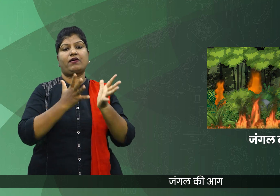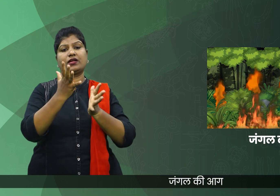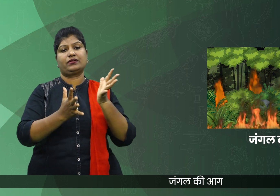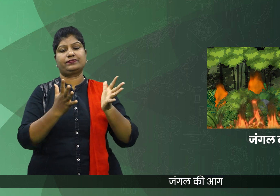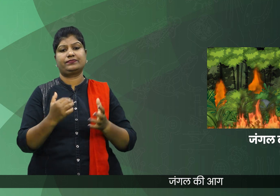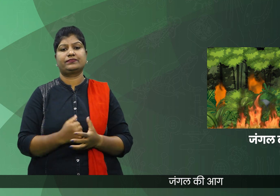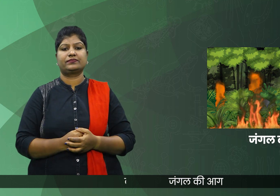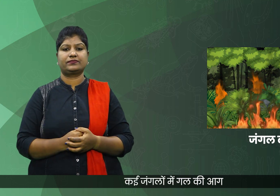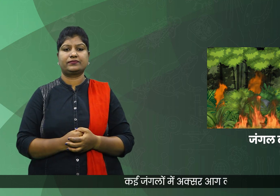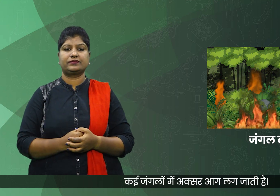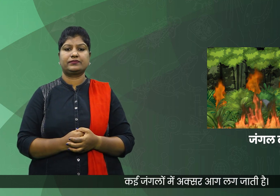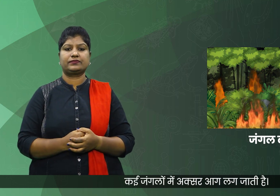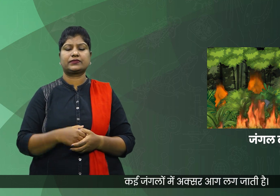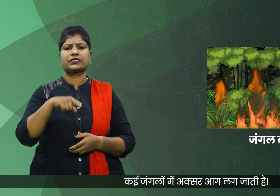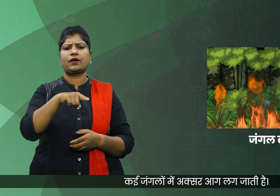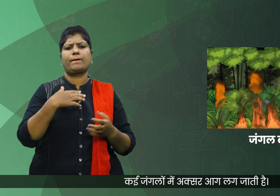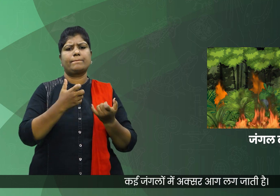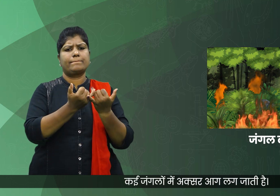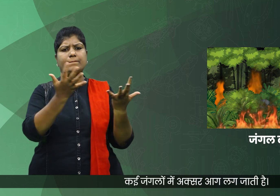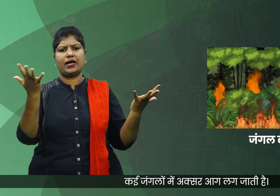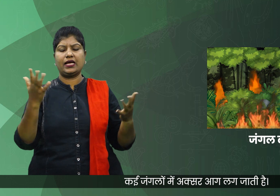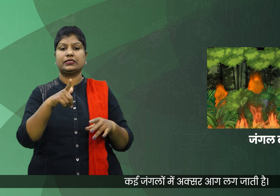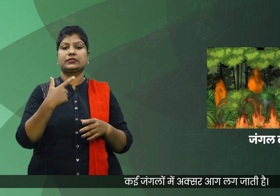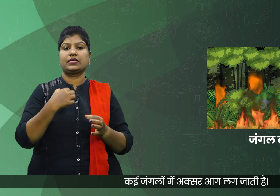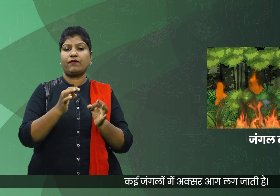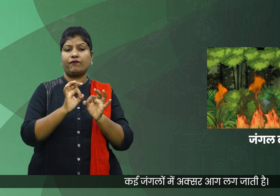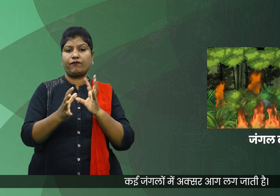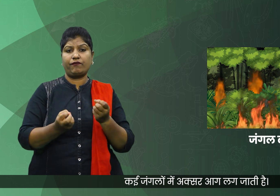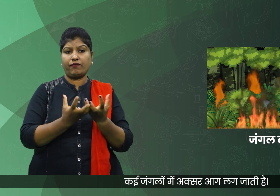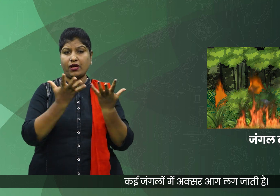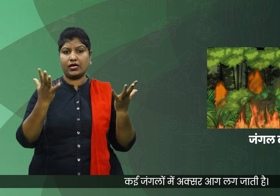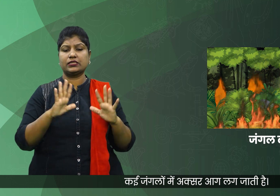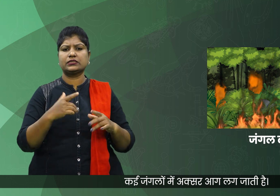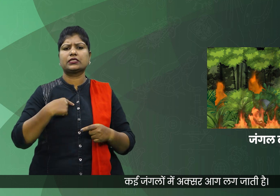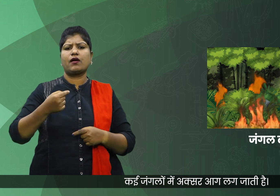कई जंगलों में अक्सर आग लग जाती है।